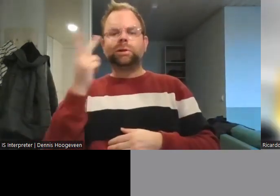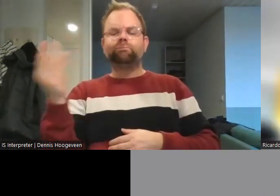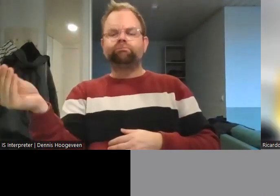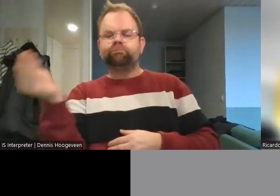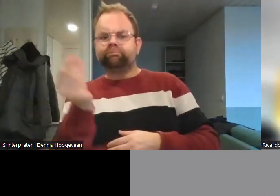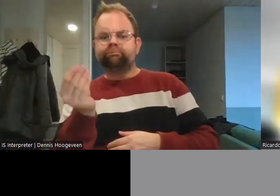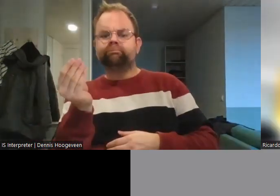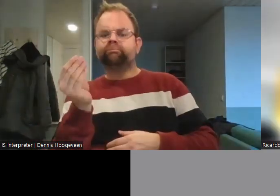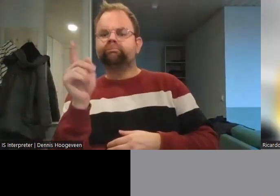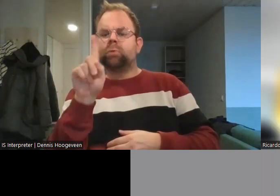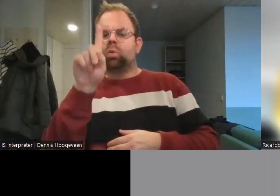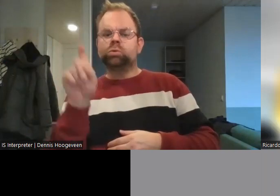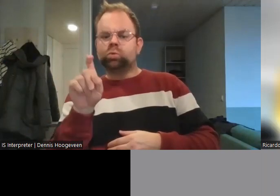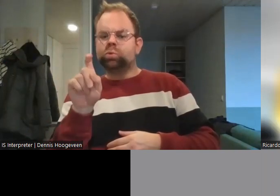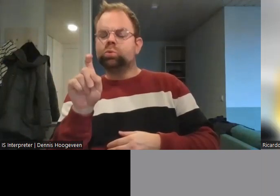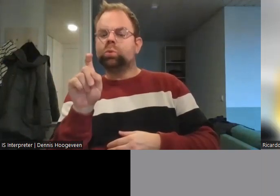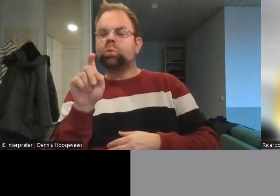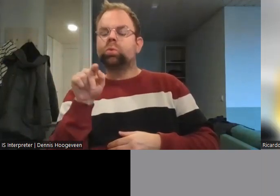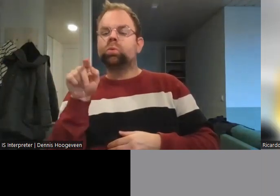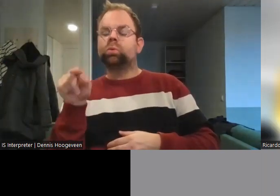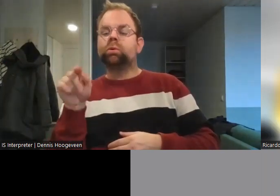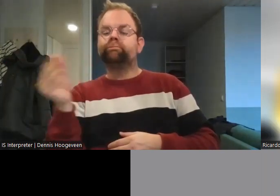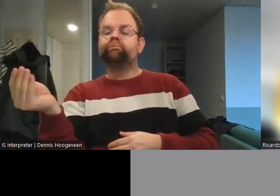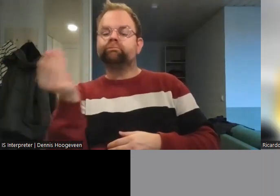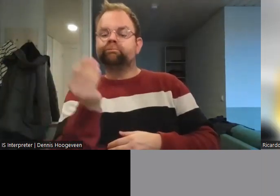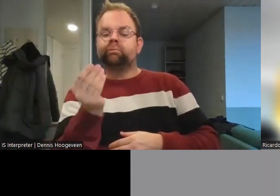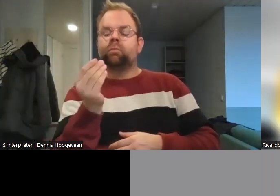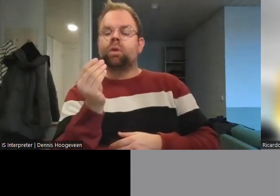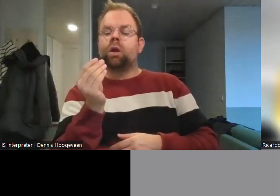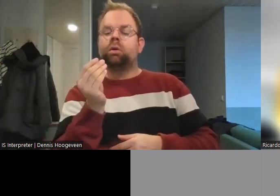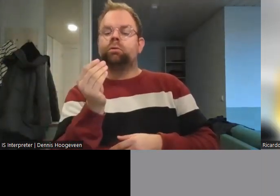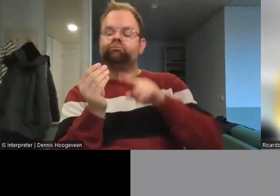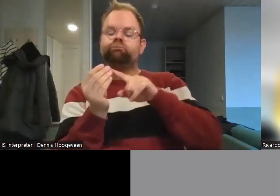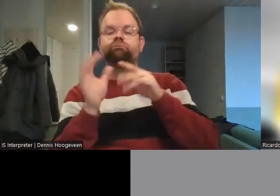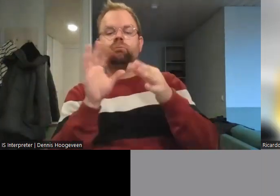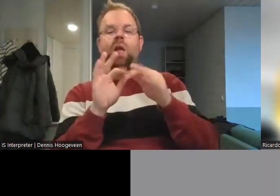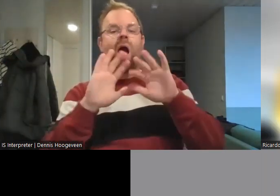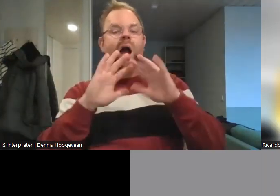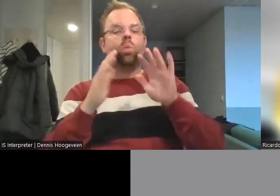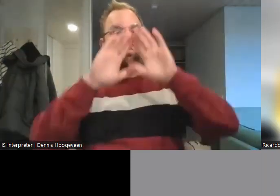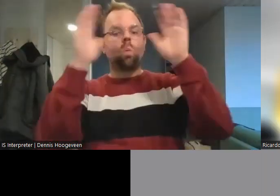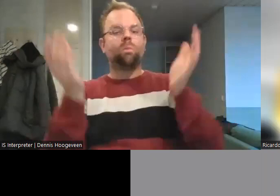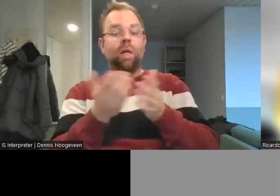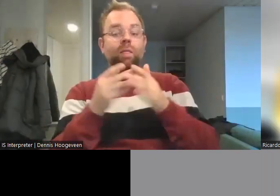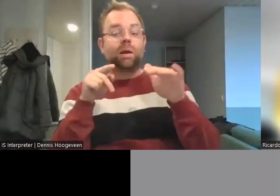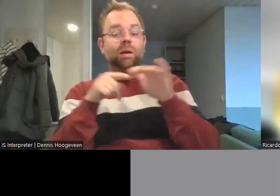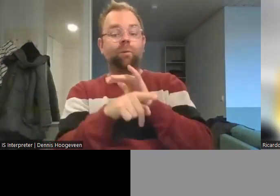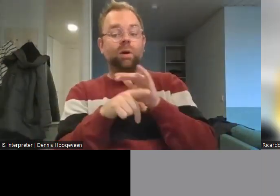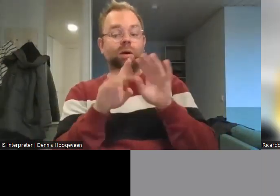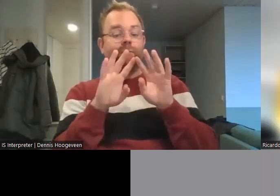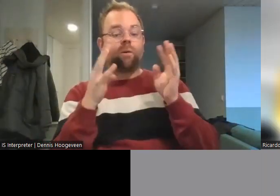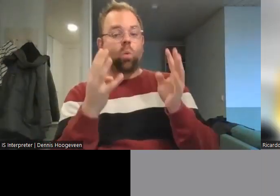connaissances sur la question humanitaire qui font face les personnes avec handicap parmi d'autres parties prenantes